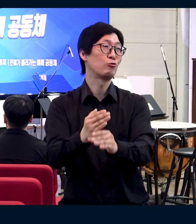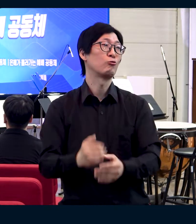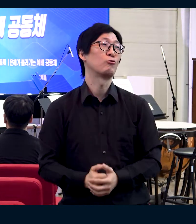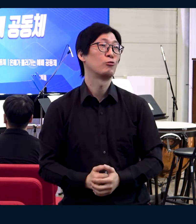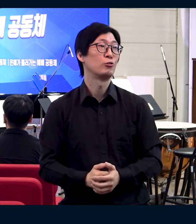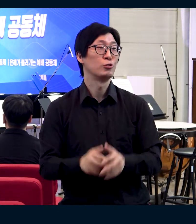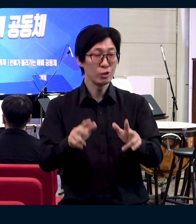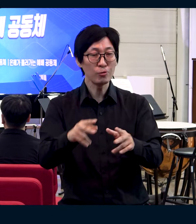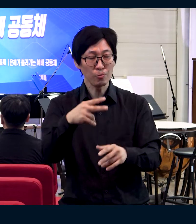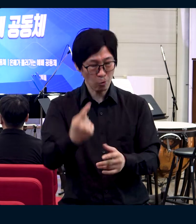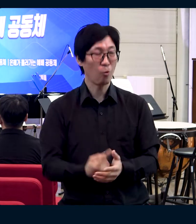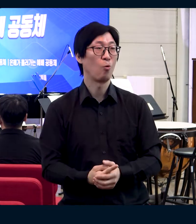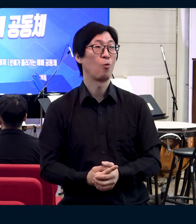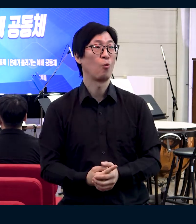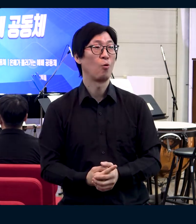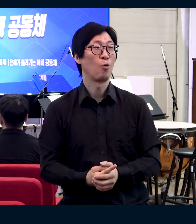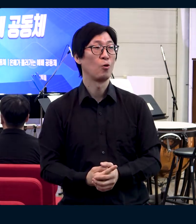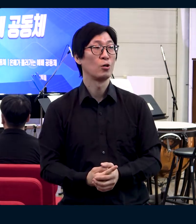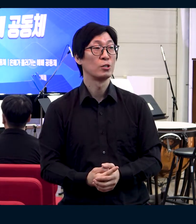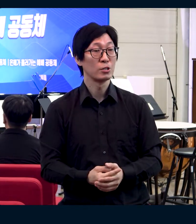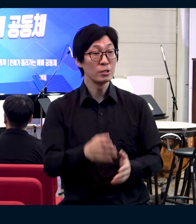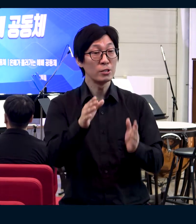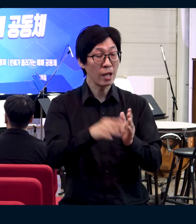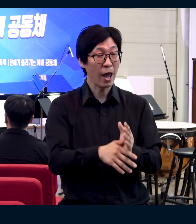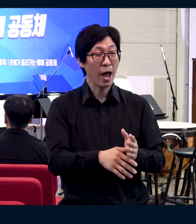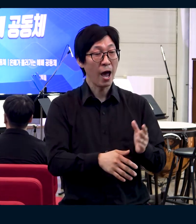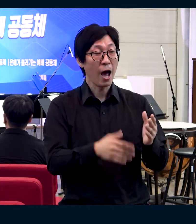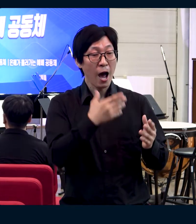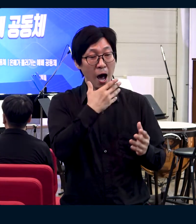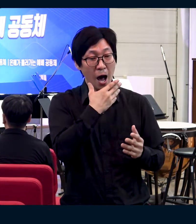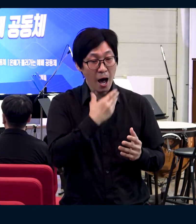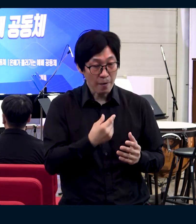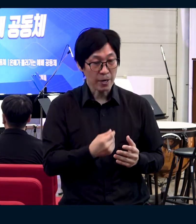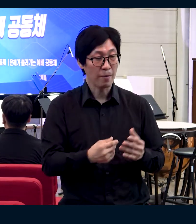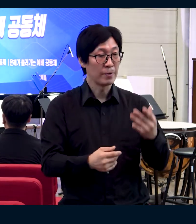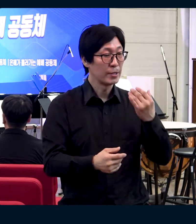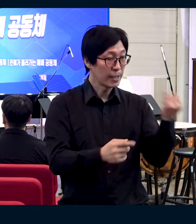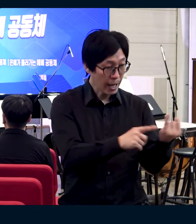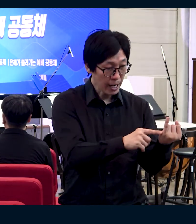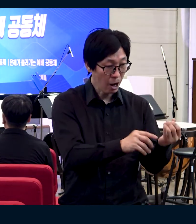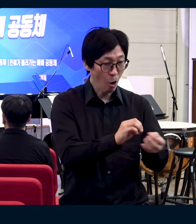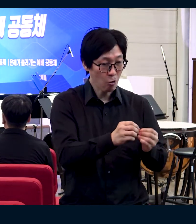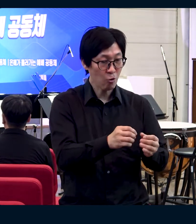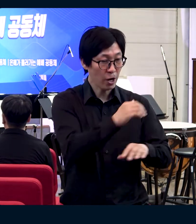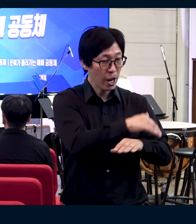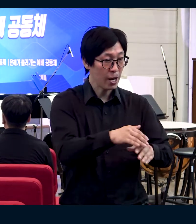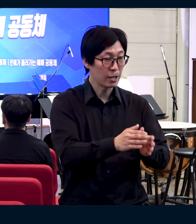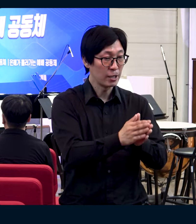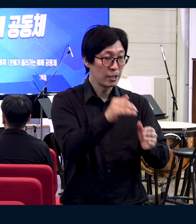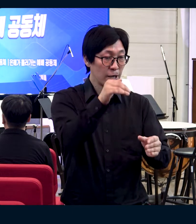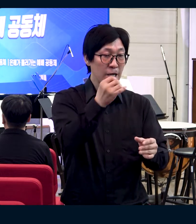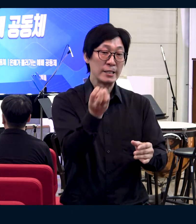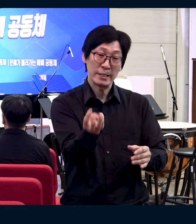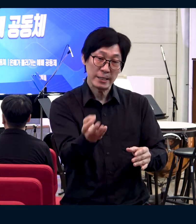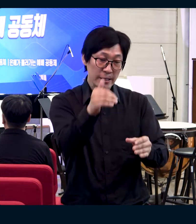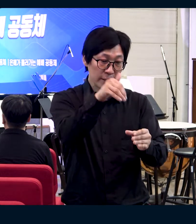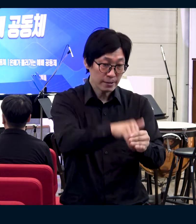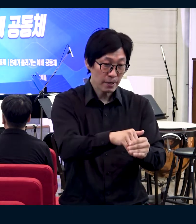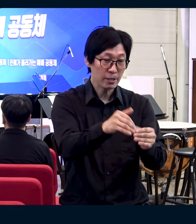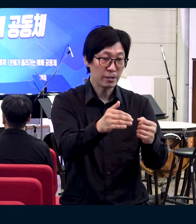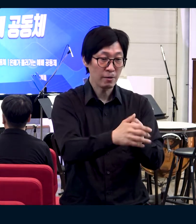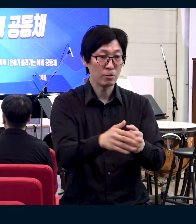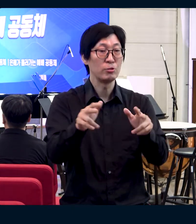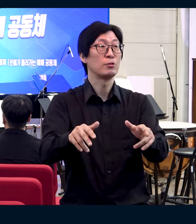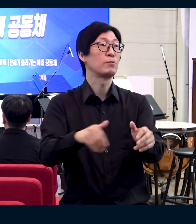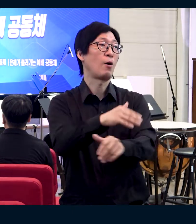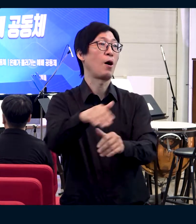지금까지도 바로 그런 갈등의 씨앗을 그때 아브라함과 사레가 편법을 쓰면서 심은 거예요. 이게 문제가